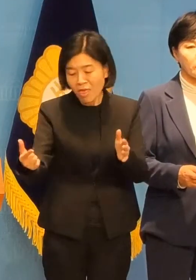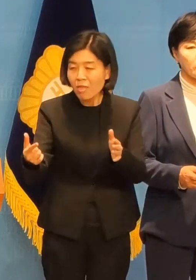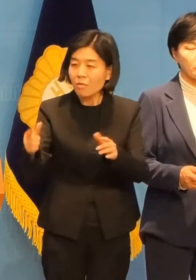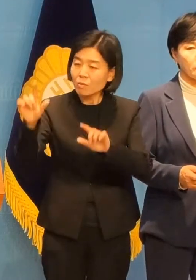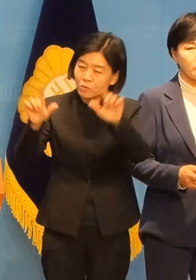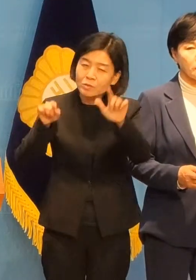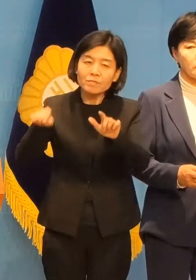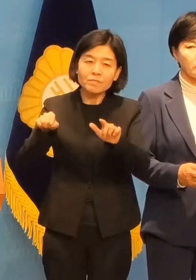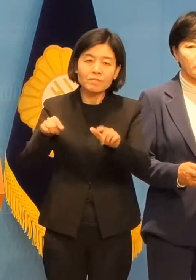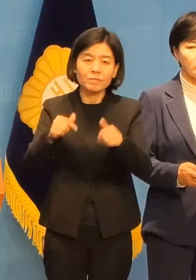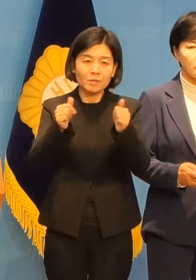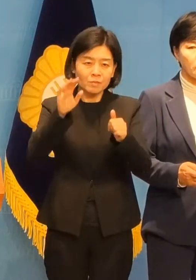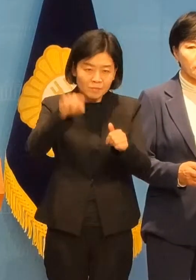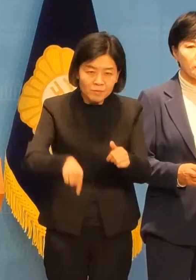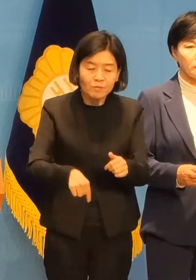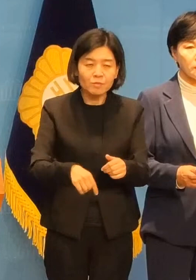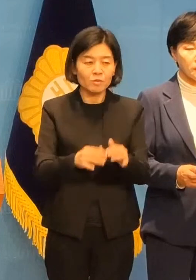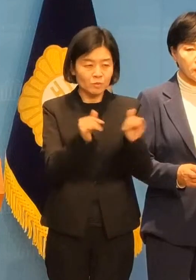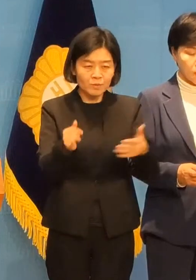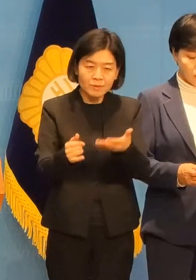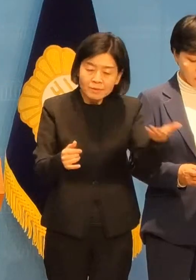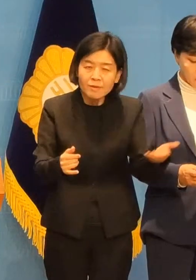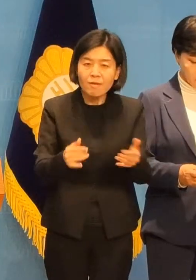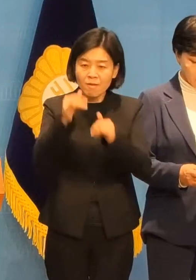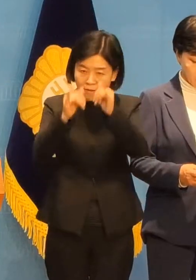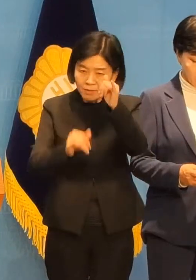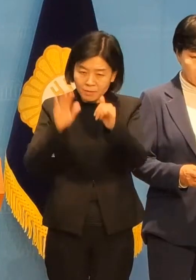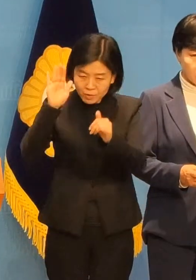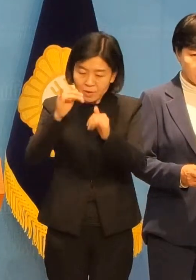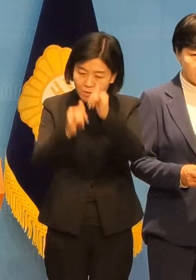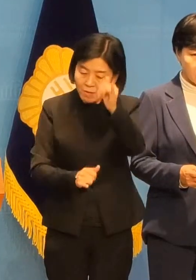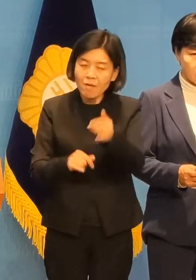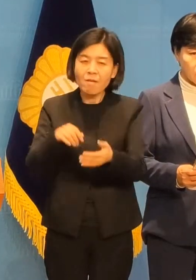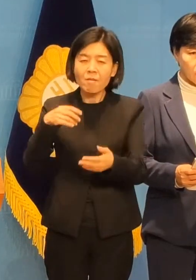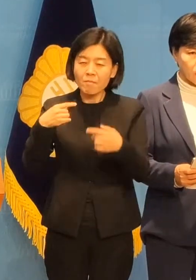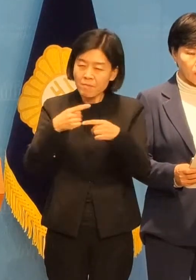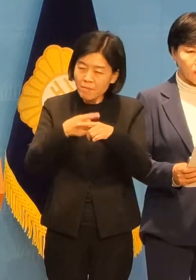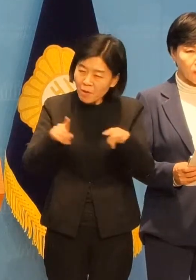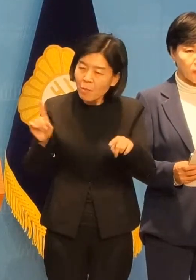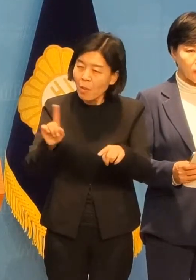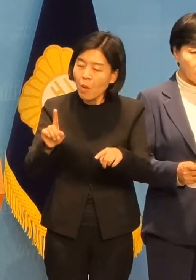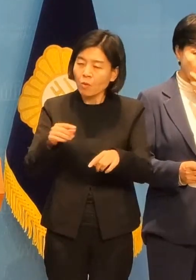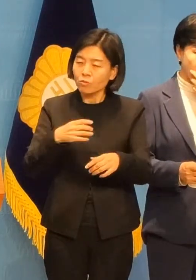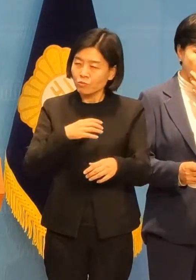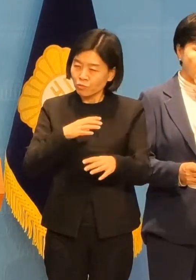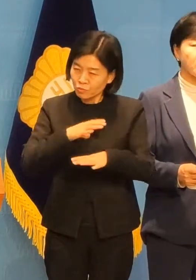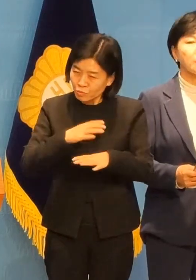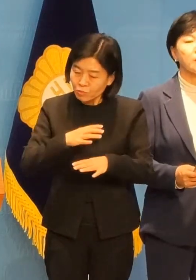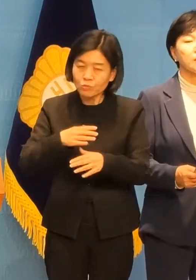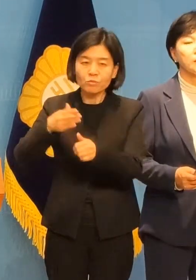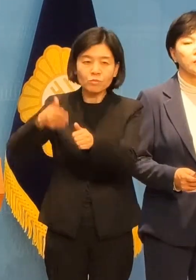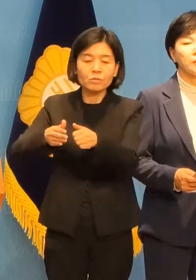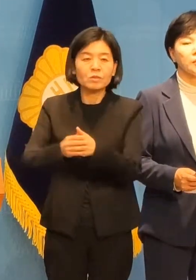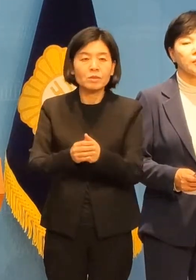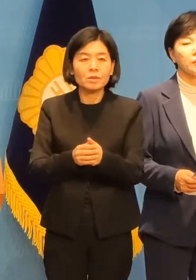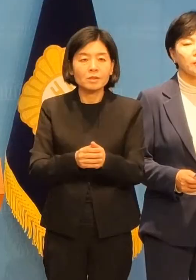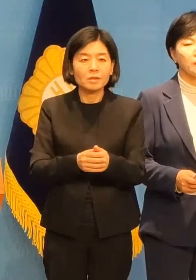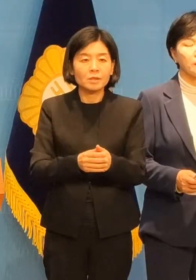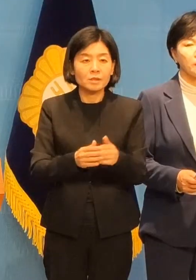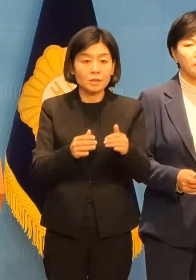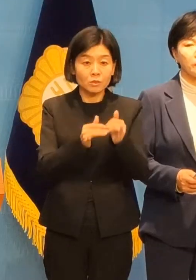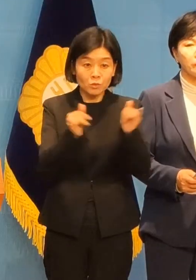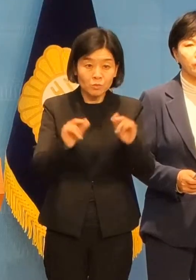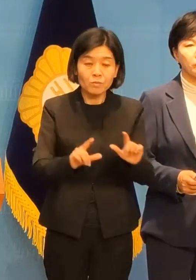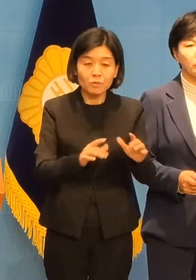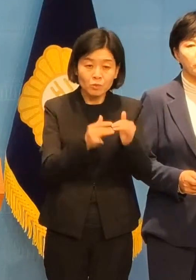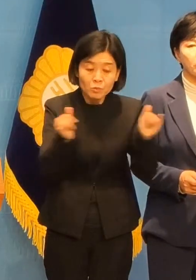사법부는 국민과 역사의 평가를 두려워해야 합니다. 주권자의 지엄한 명령인 내란 청사는